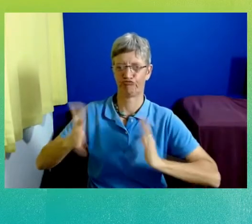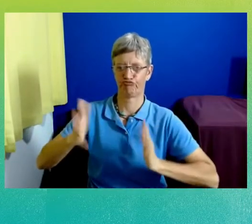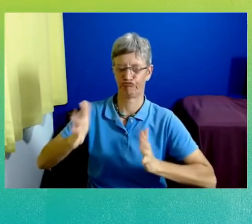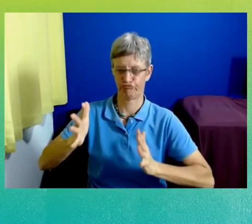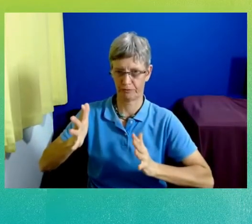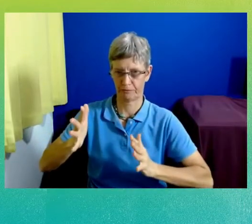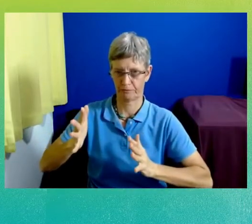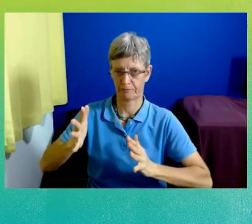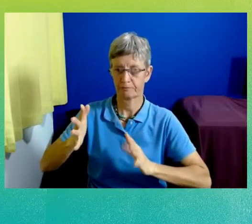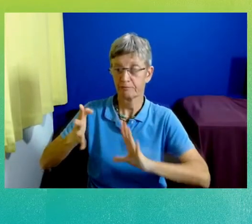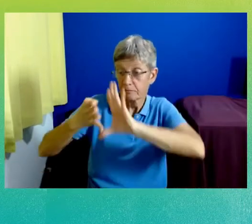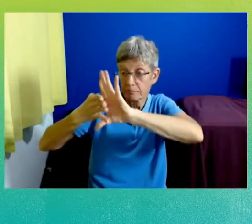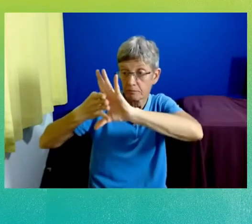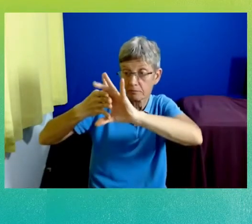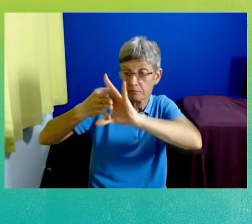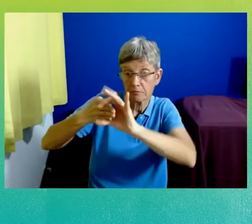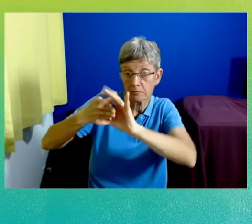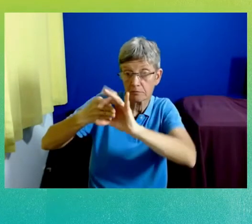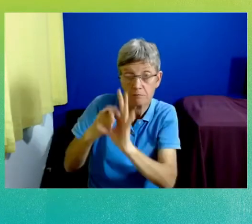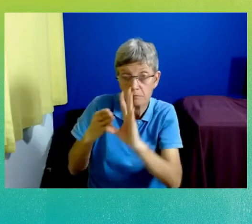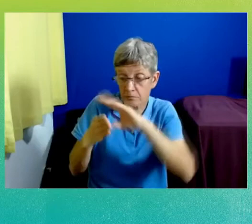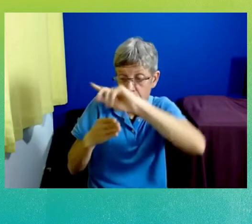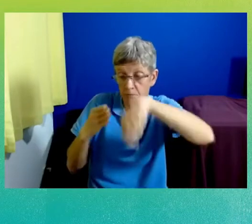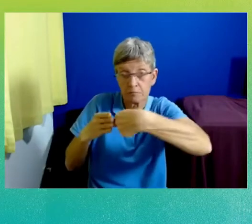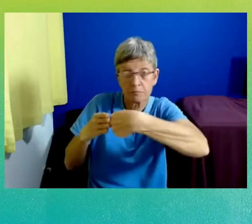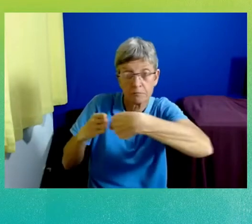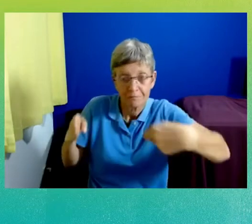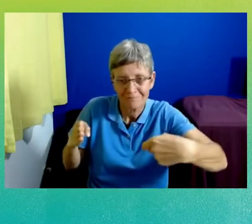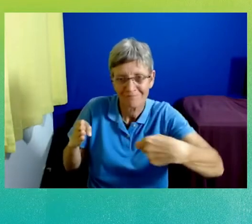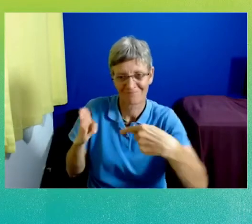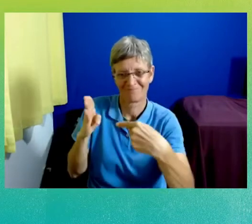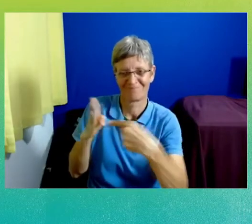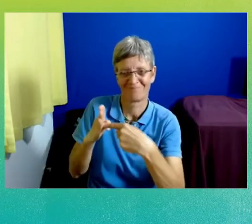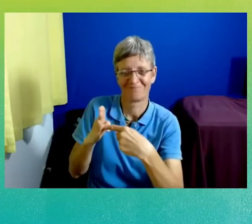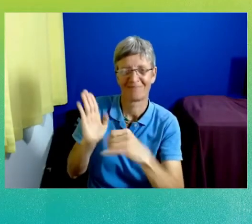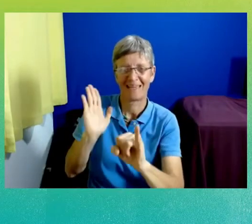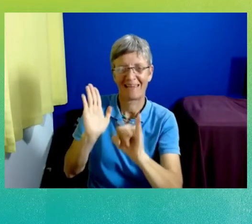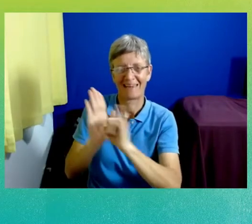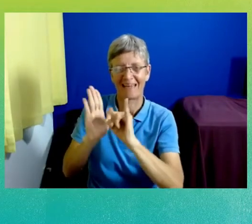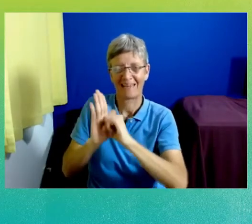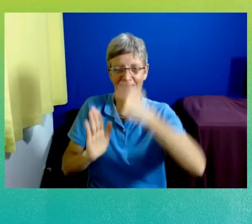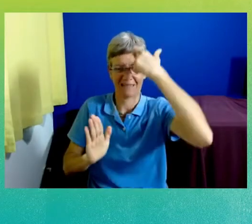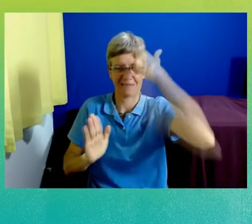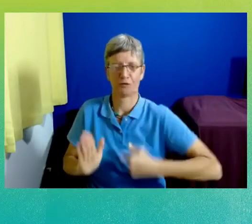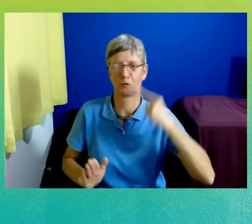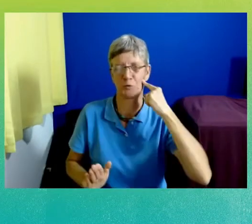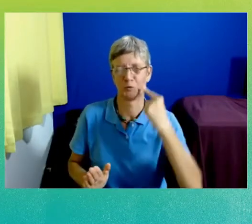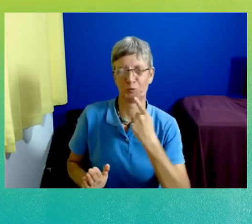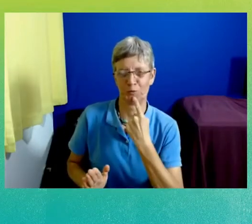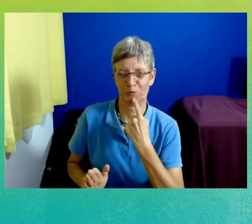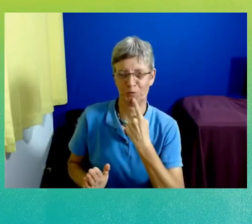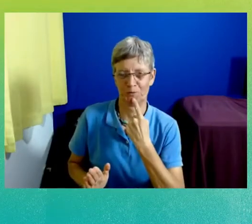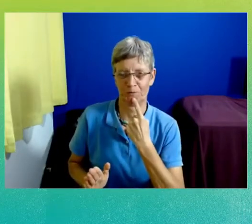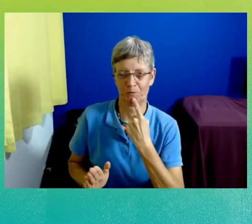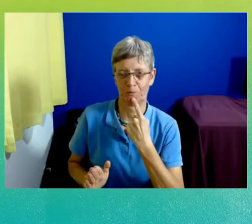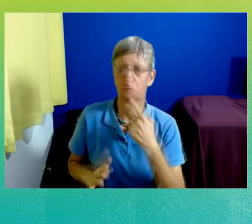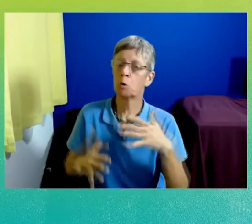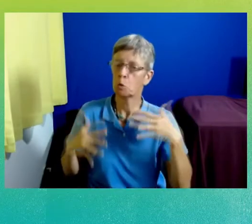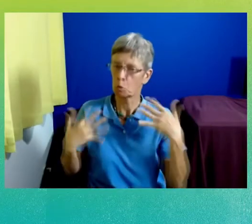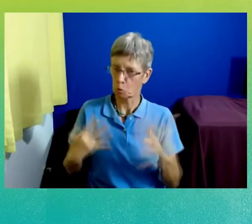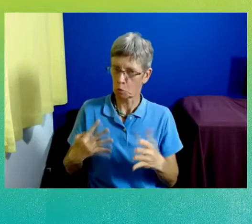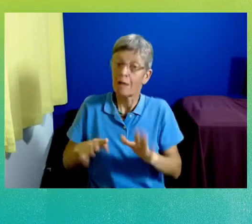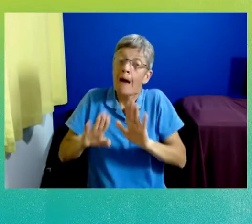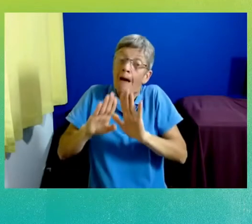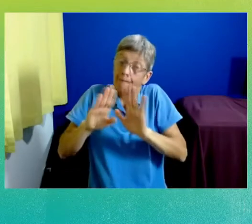é a própria Libras mesmo. Esses quatro pontos, eles estão amarrados na identidade